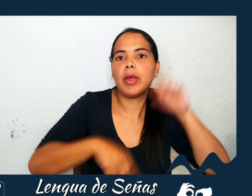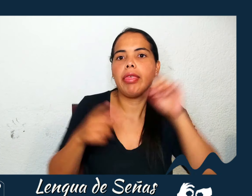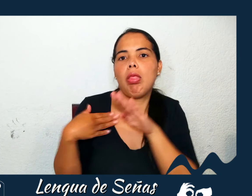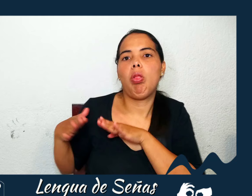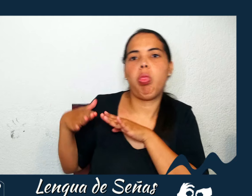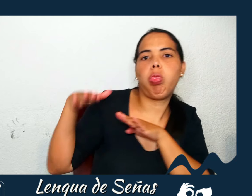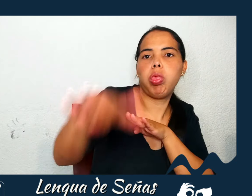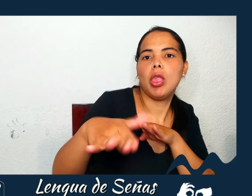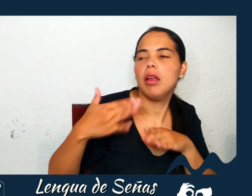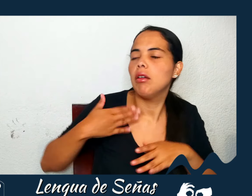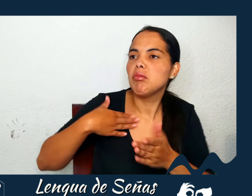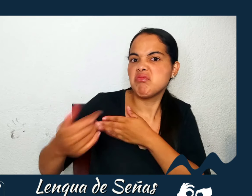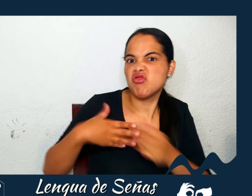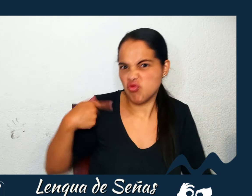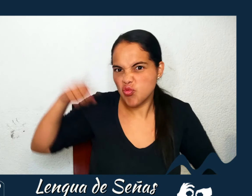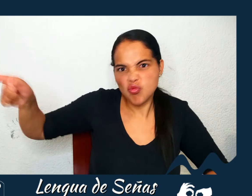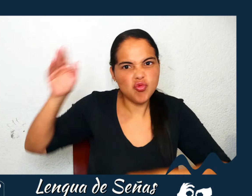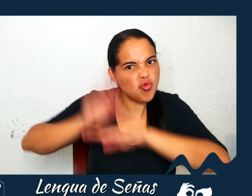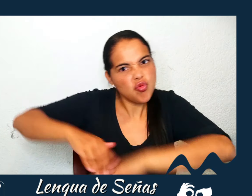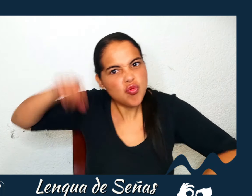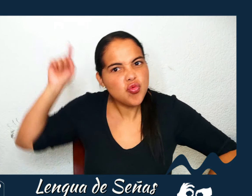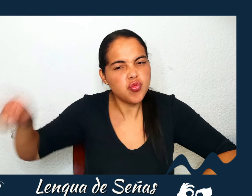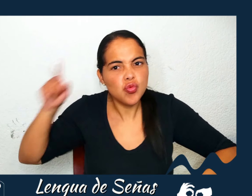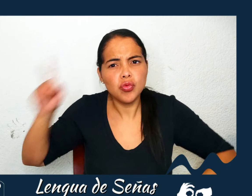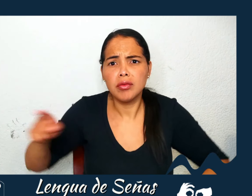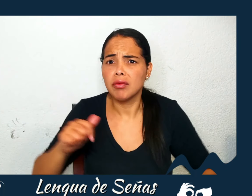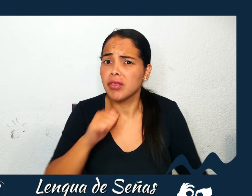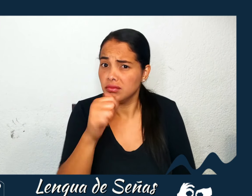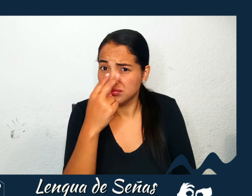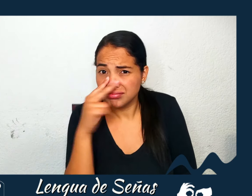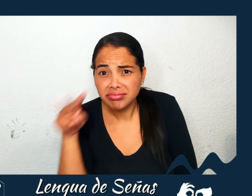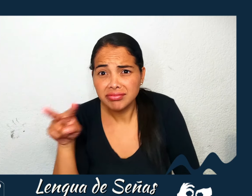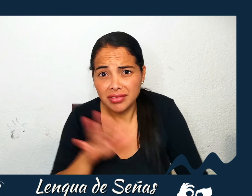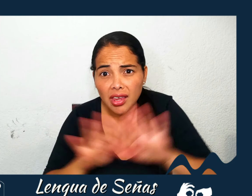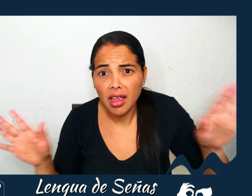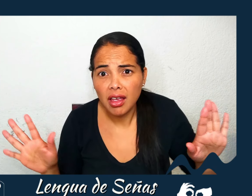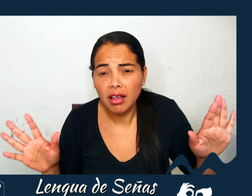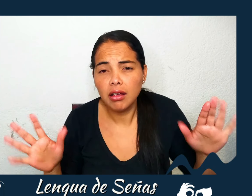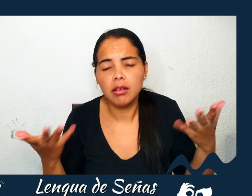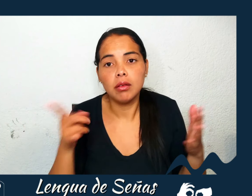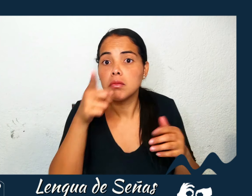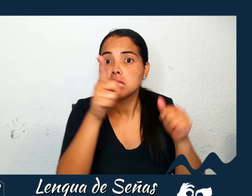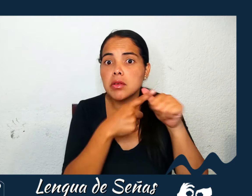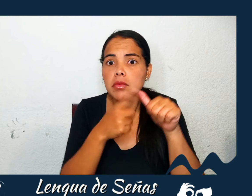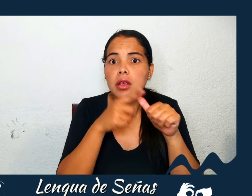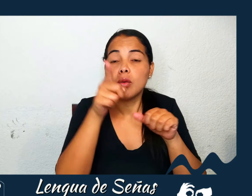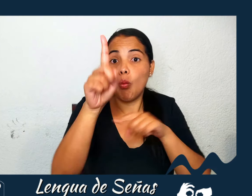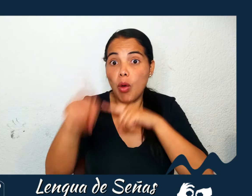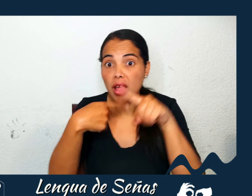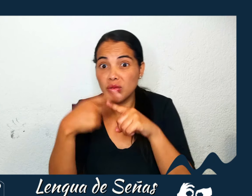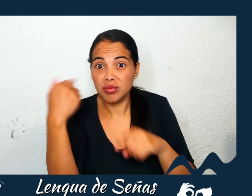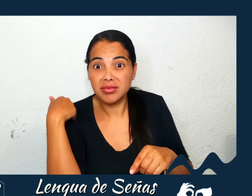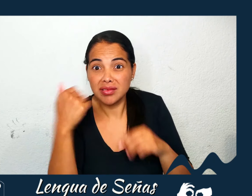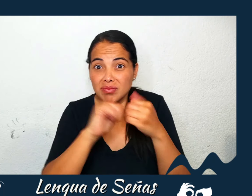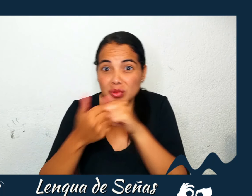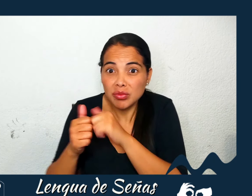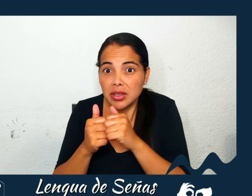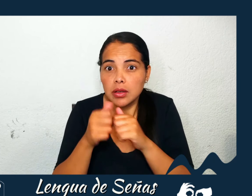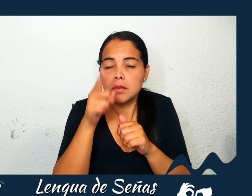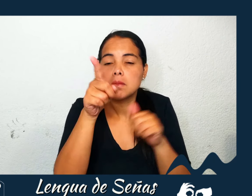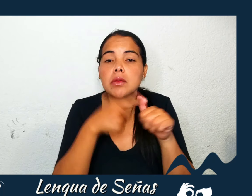hagamos una averiguación completa. Hablemos con las partes, hablemos con todas las personas que estén envueltas